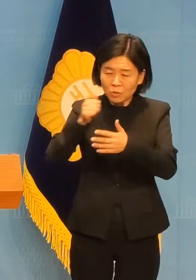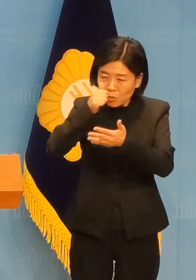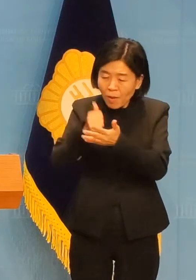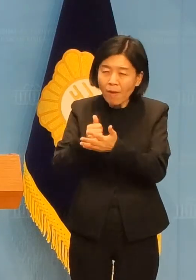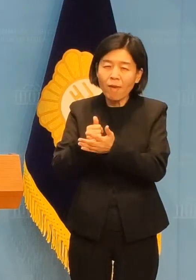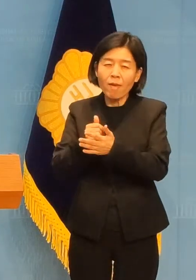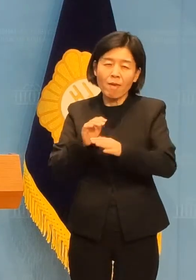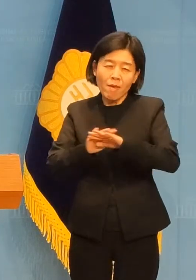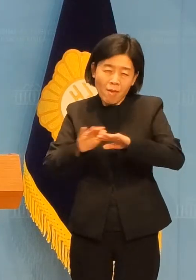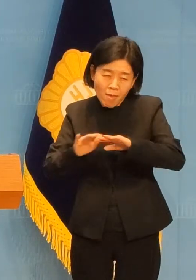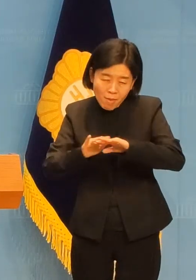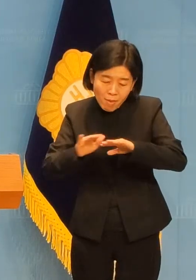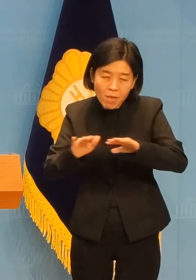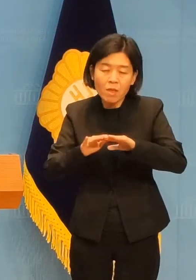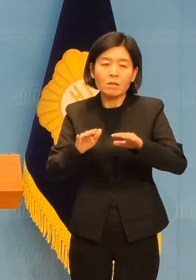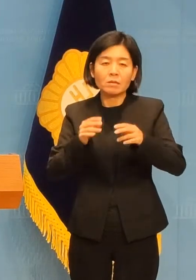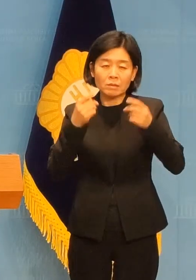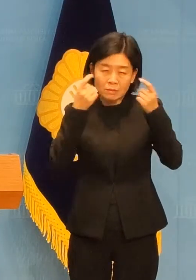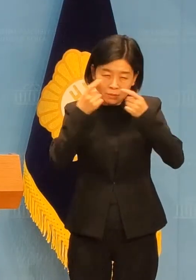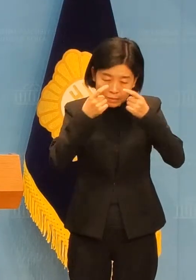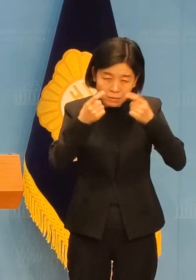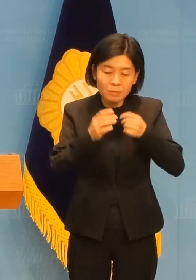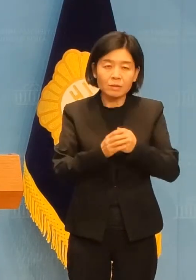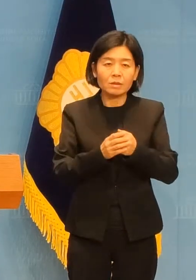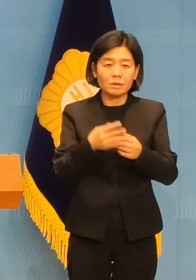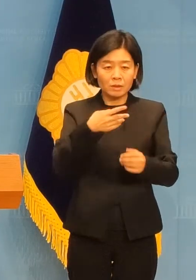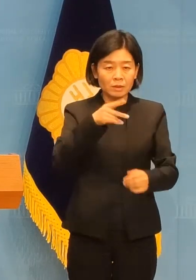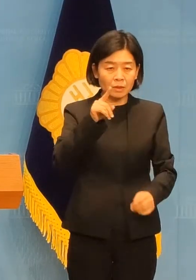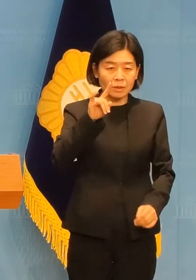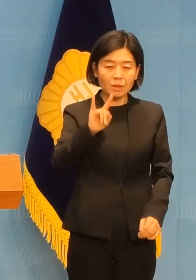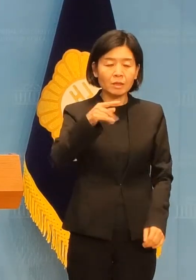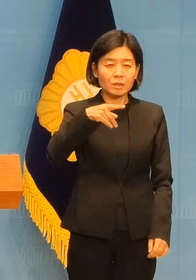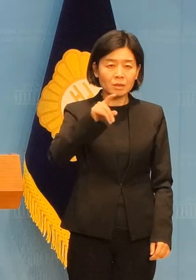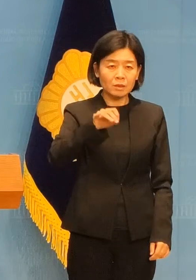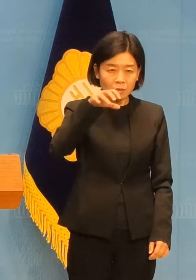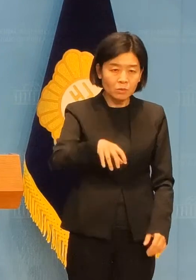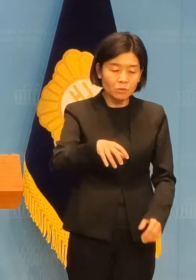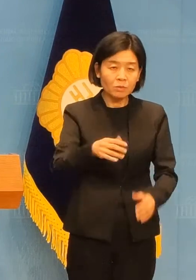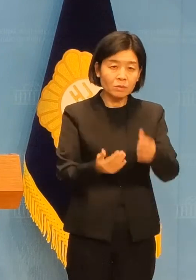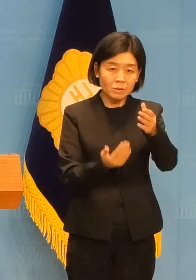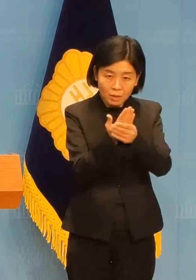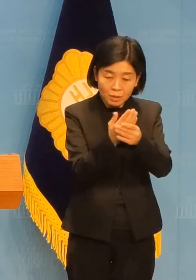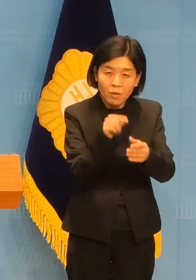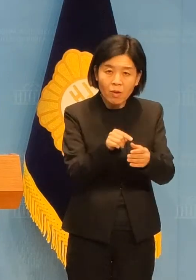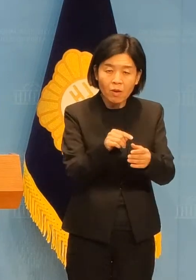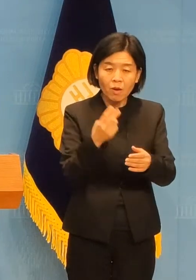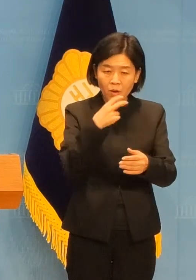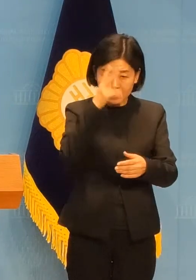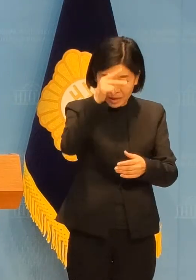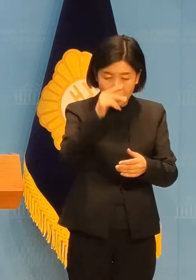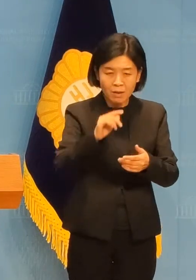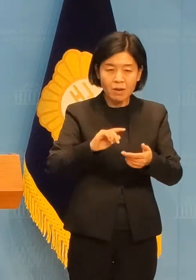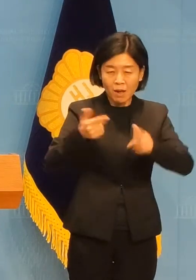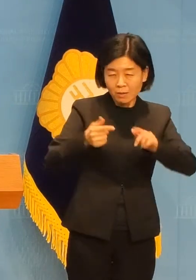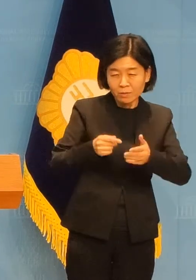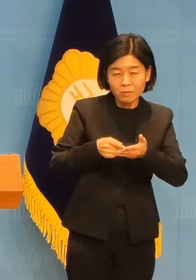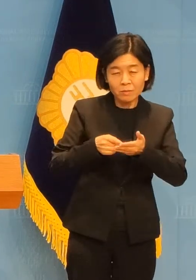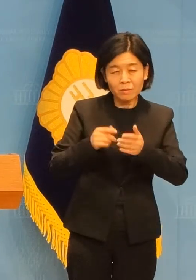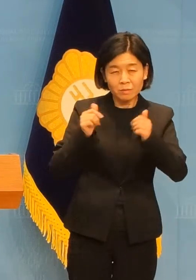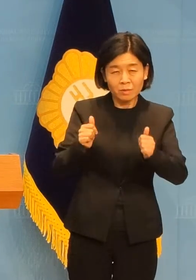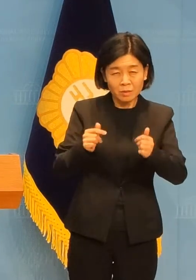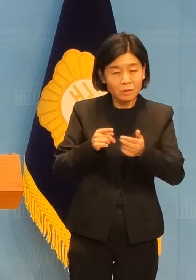혈안입니다. 대장동 사건에 대한 검찰의 정당한 항소마저 외압으로 찍어